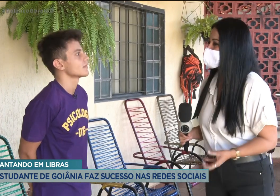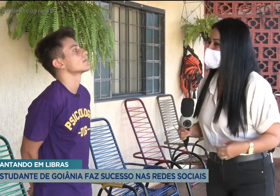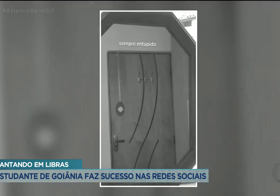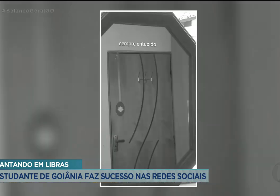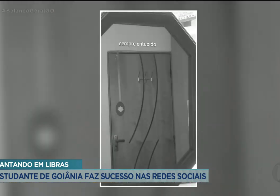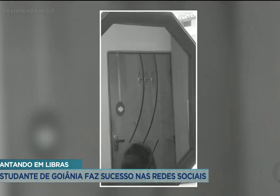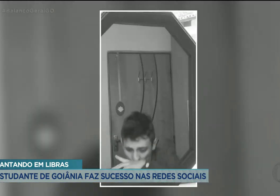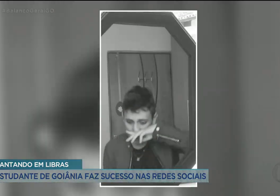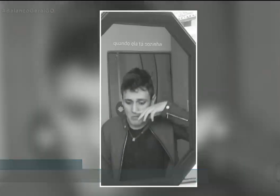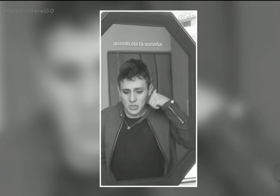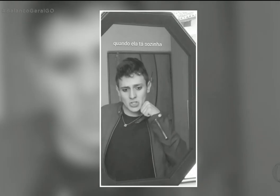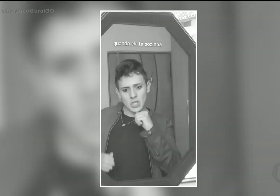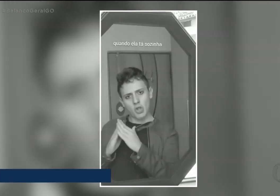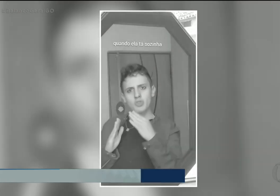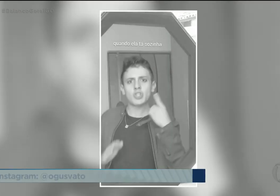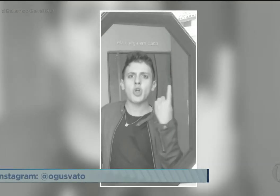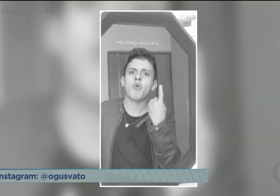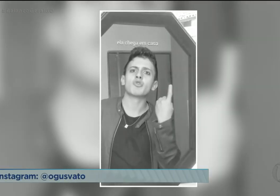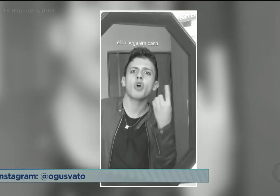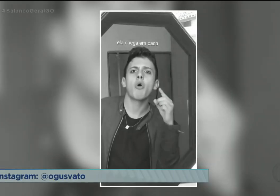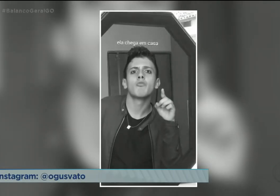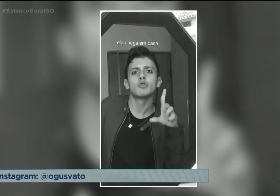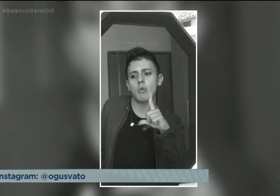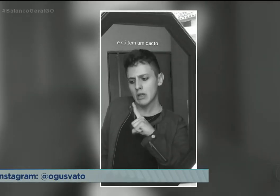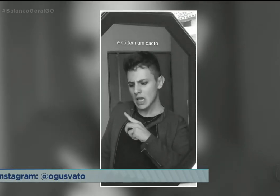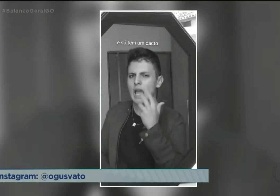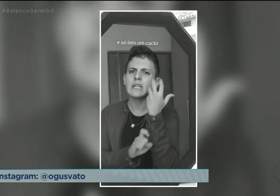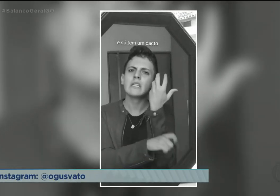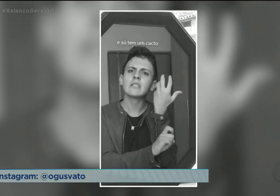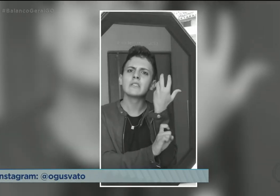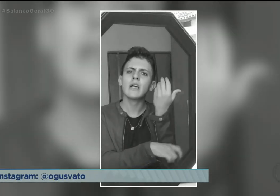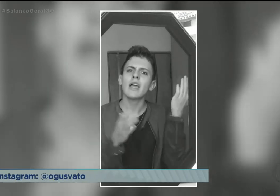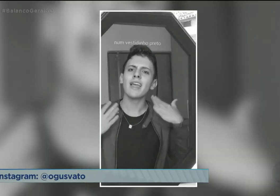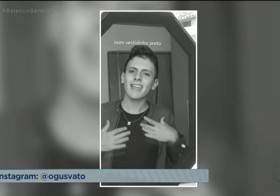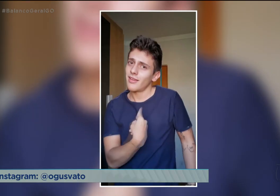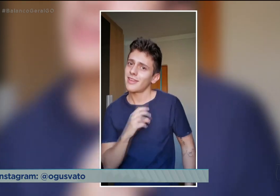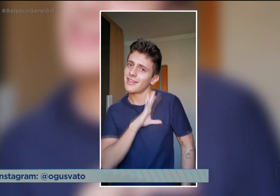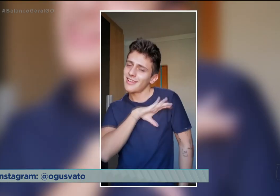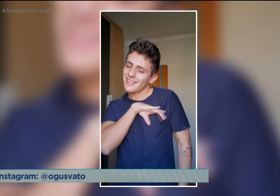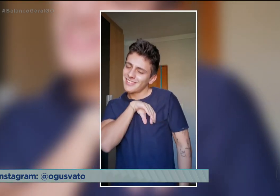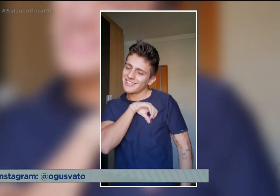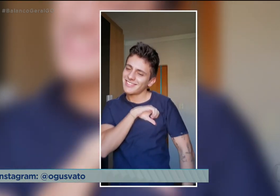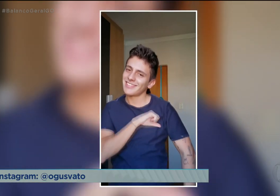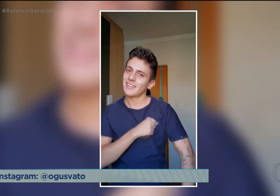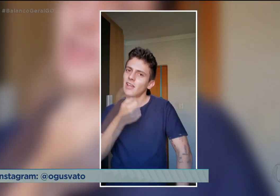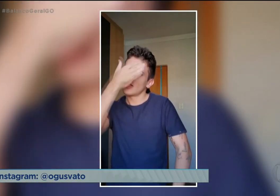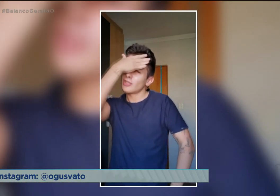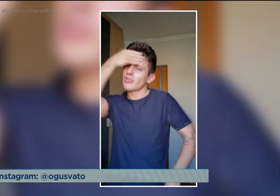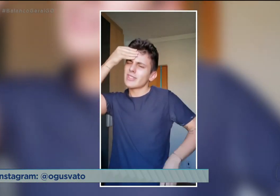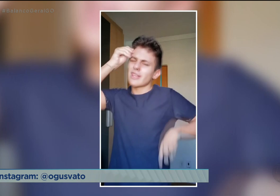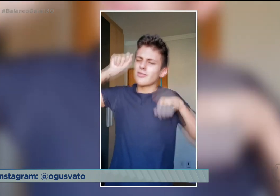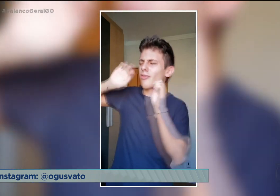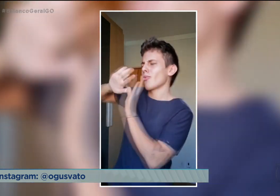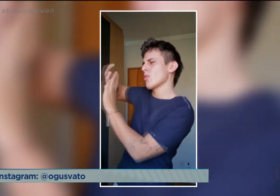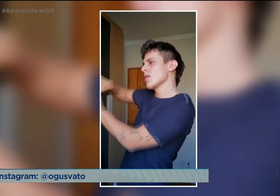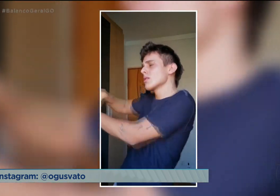E eu quero muito aprender Me indica alguém pra me ensinar Quero muito aprender a língua brasileira de sinais E é um charme, né, gente? É maravilhoso essa